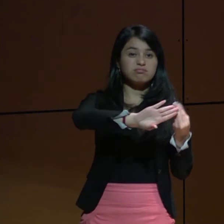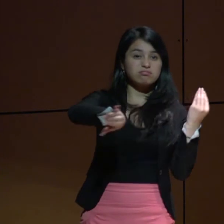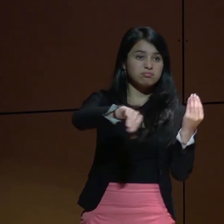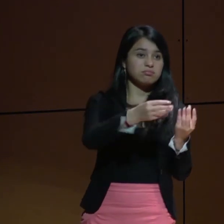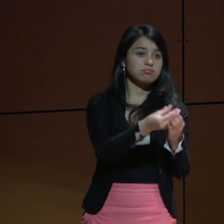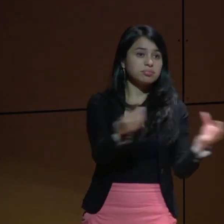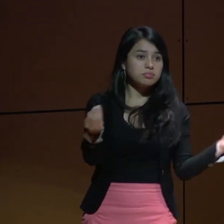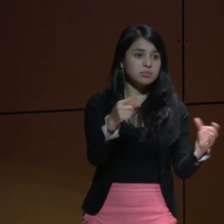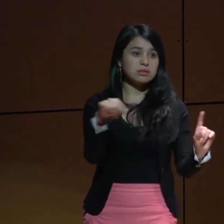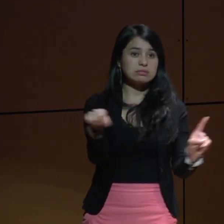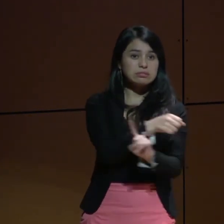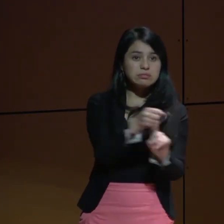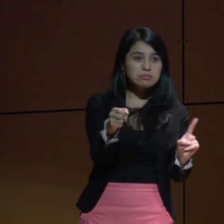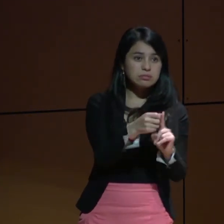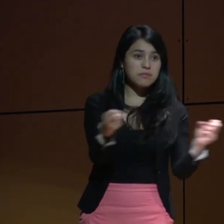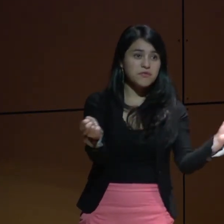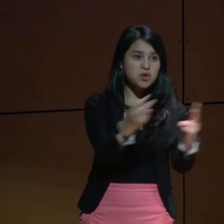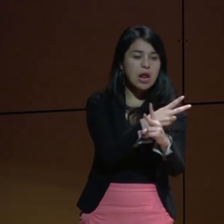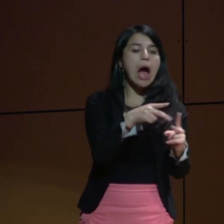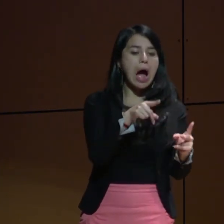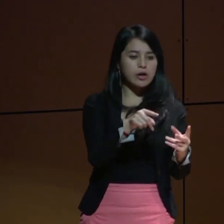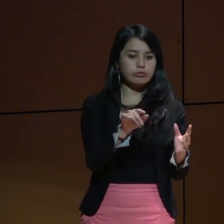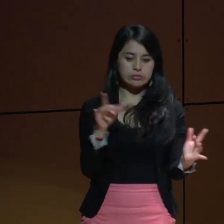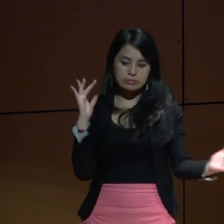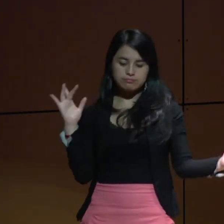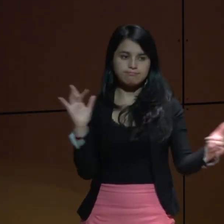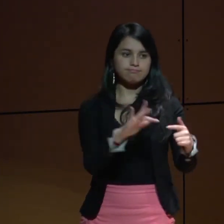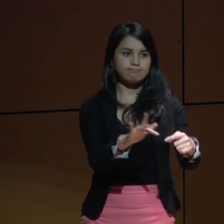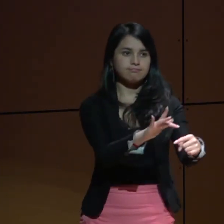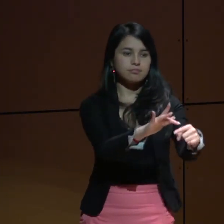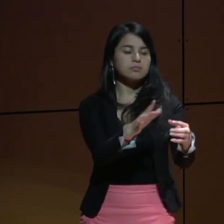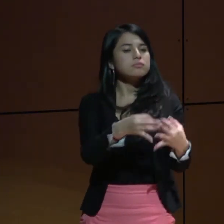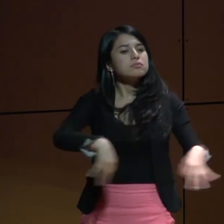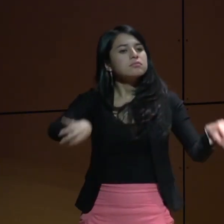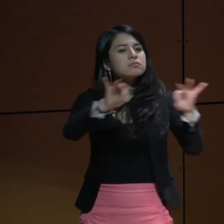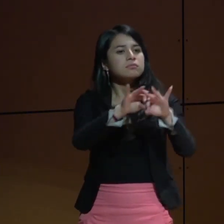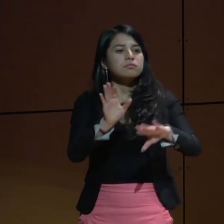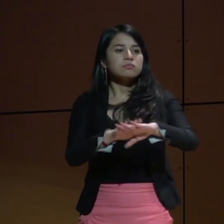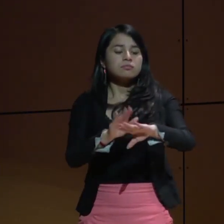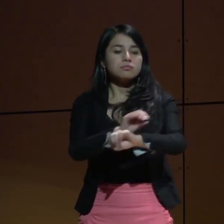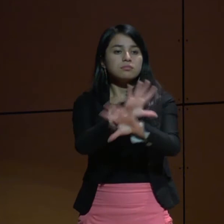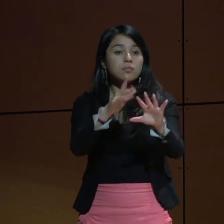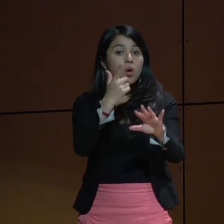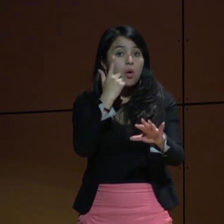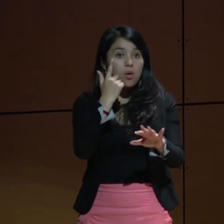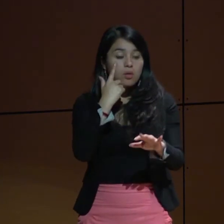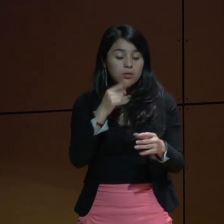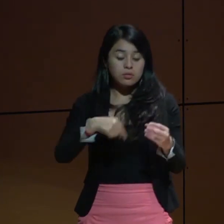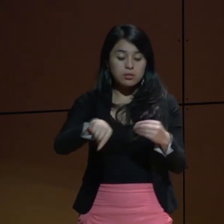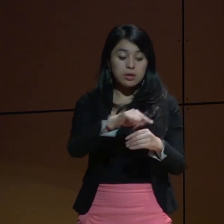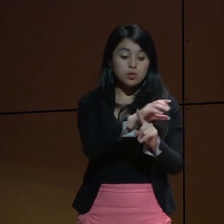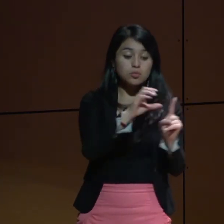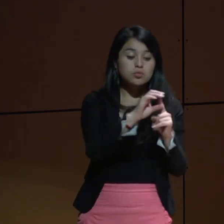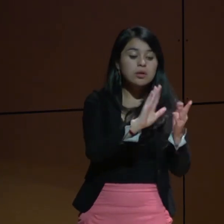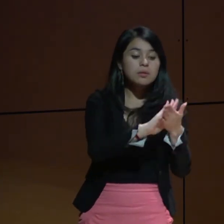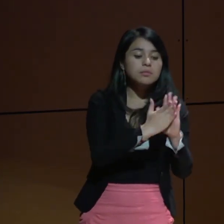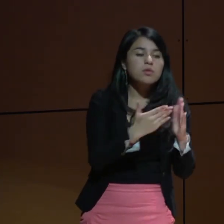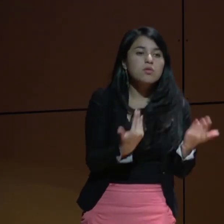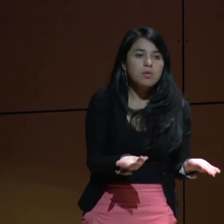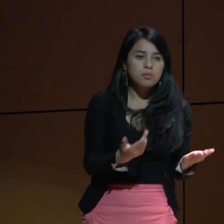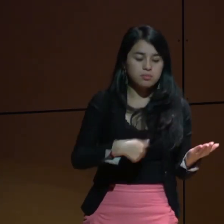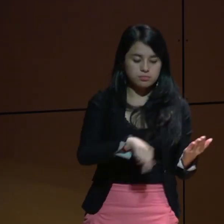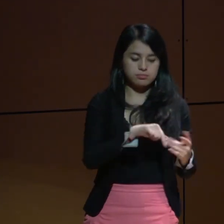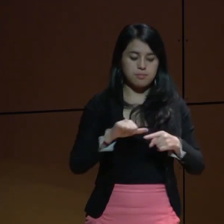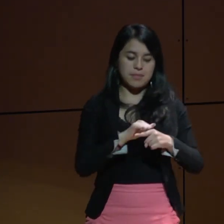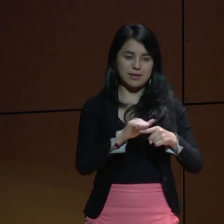exclusión, agresión y violencia. Es importante resaltar que las culturas de paz se construyen en la